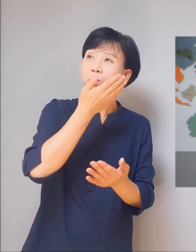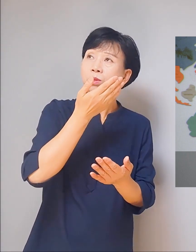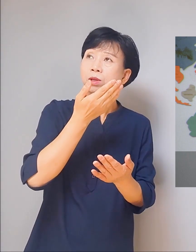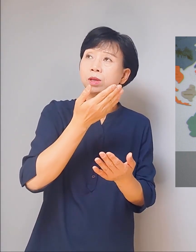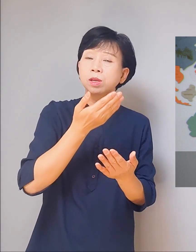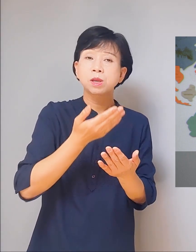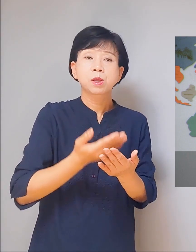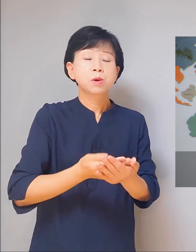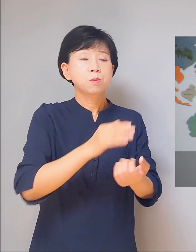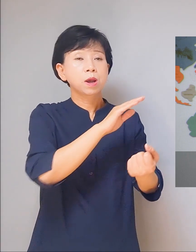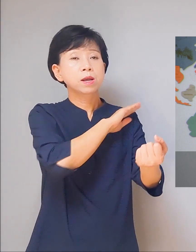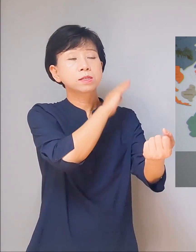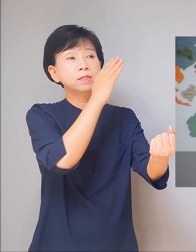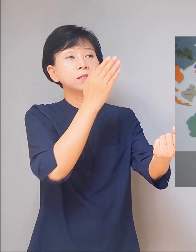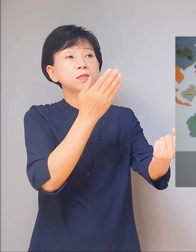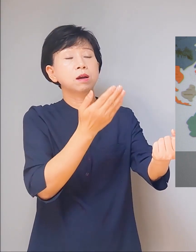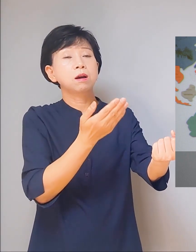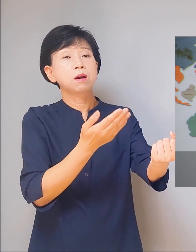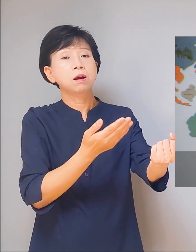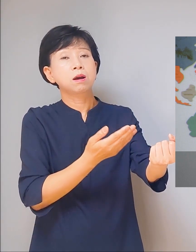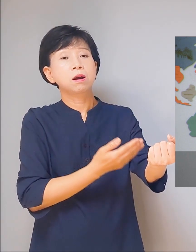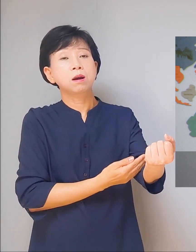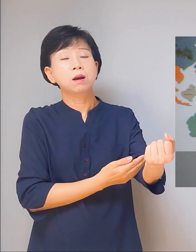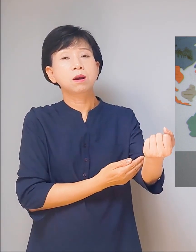영광과 존귀와